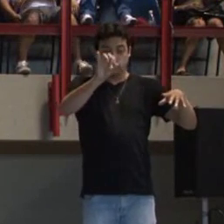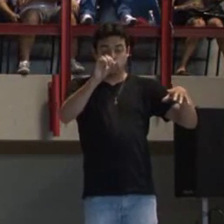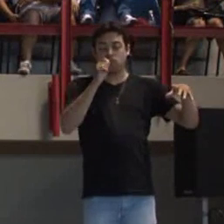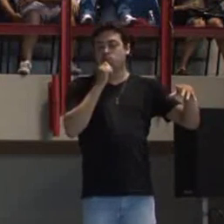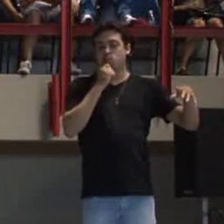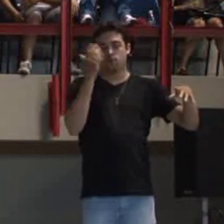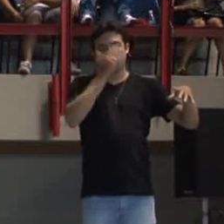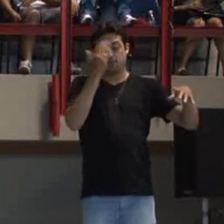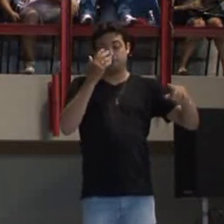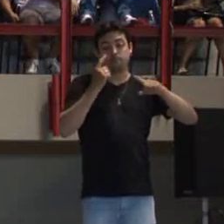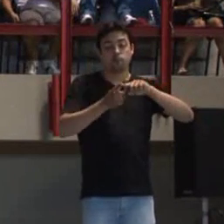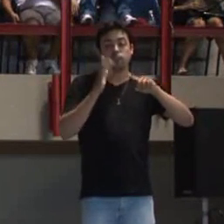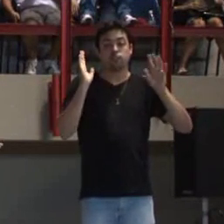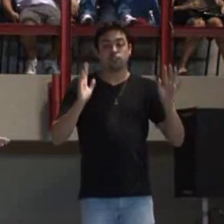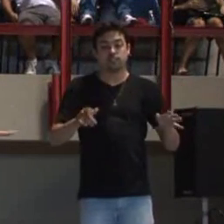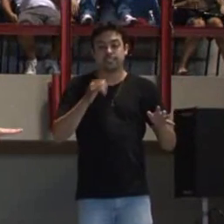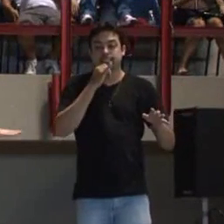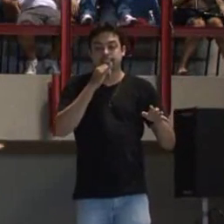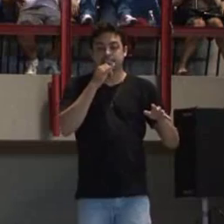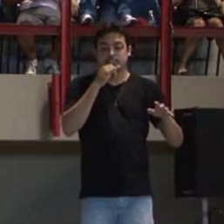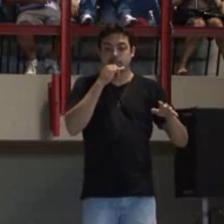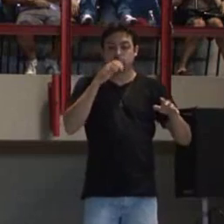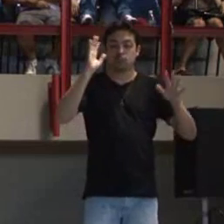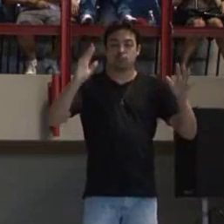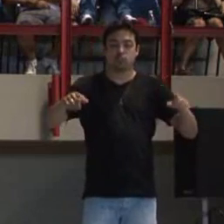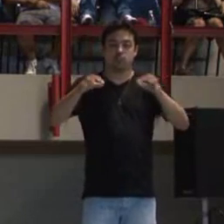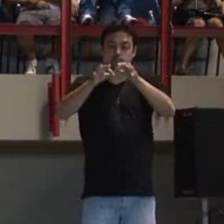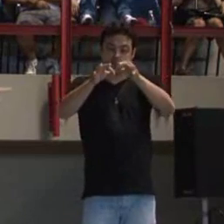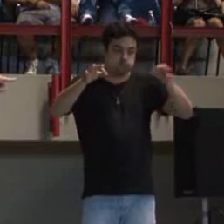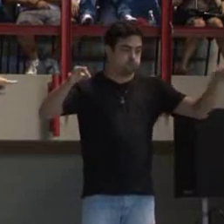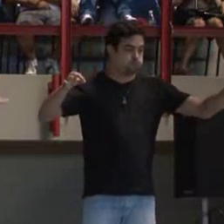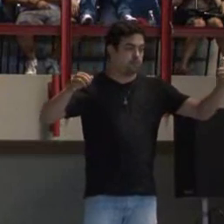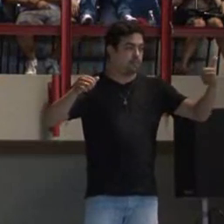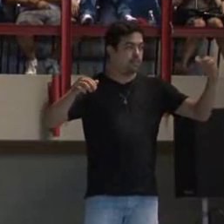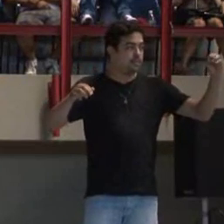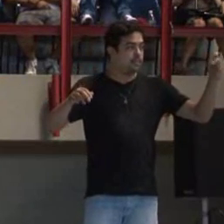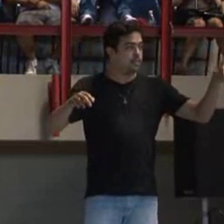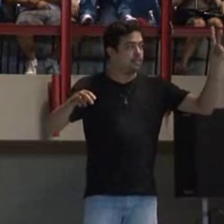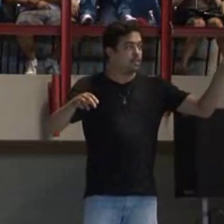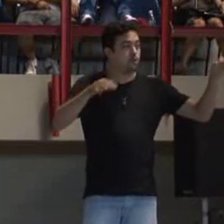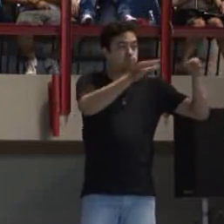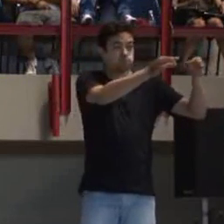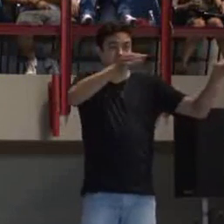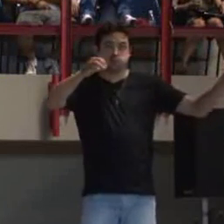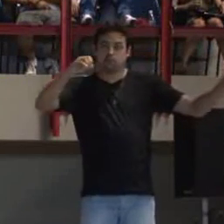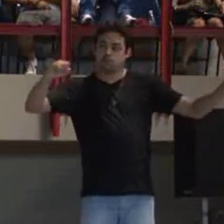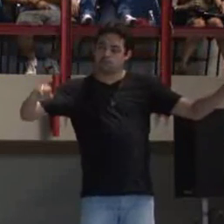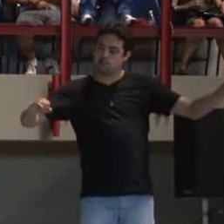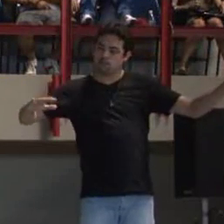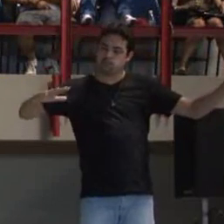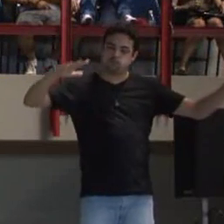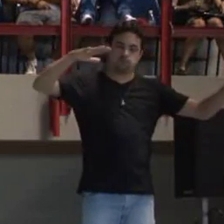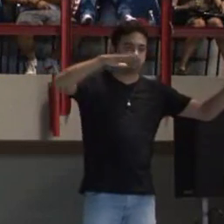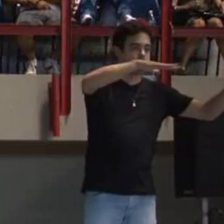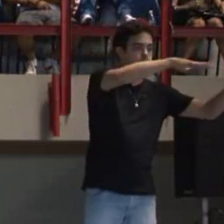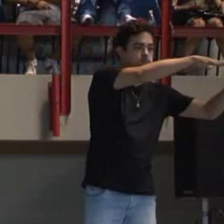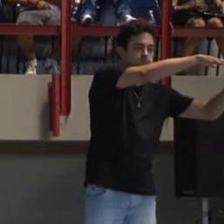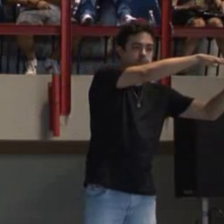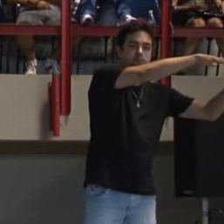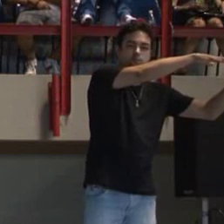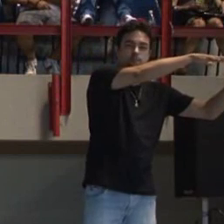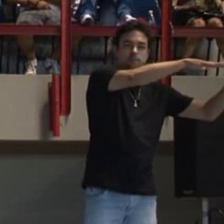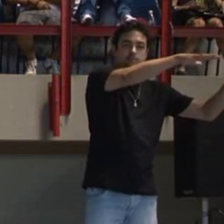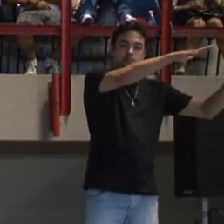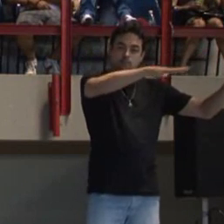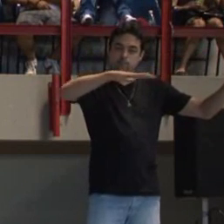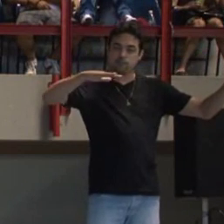viram. O rio Nilo quando enche, ele enche 10 quilômetros, ó. 10 quilômetros, 10